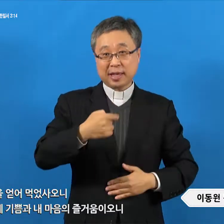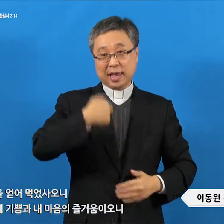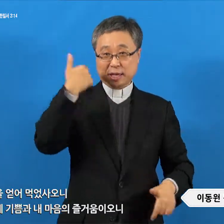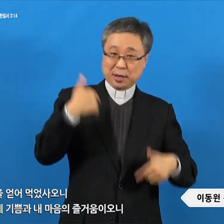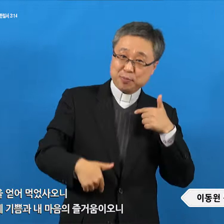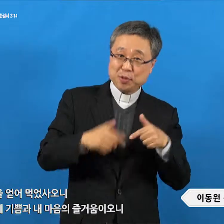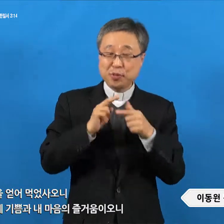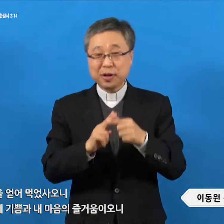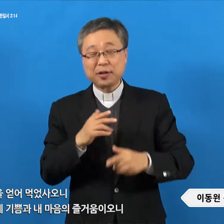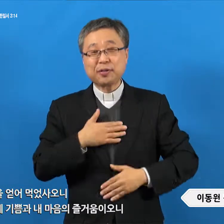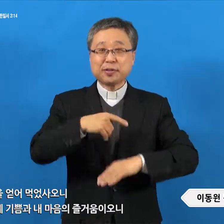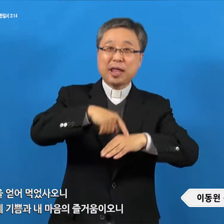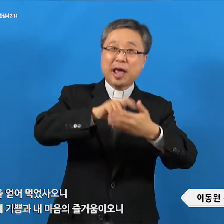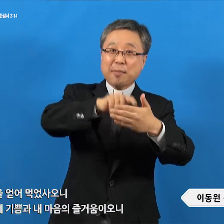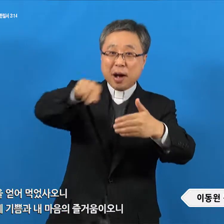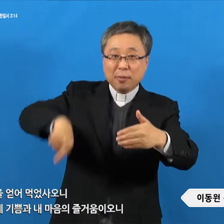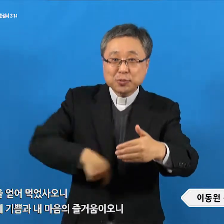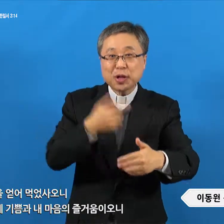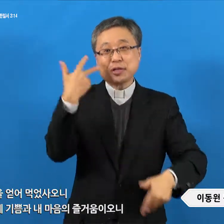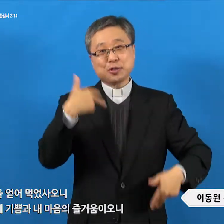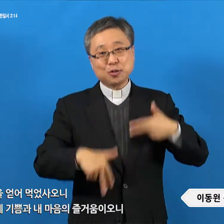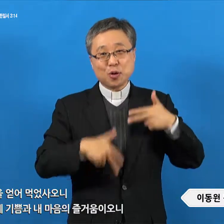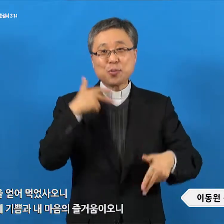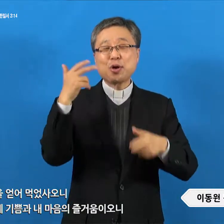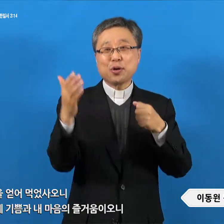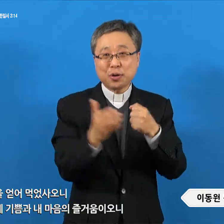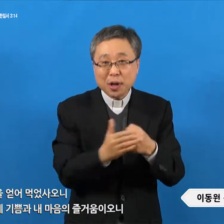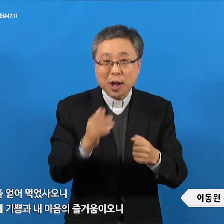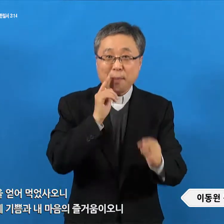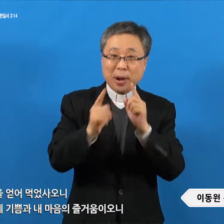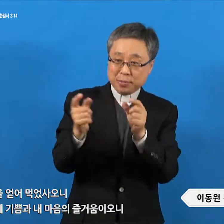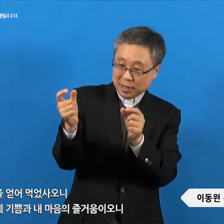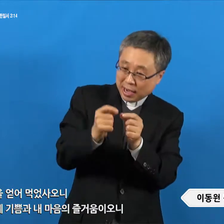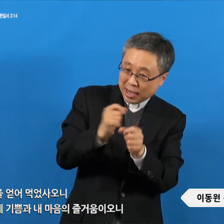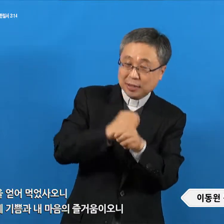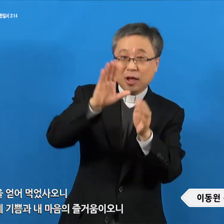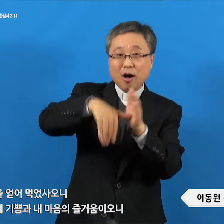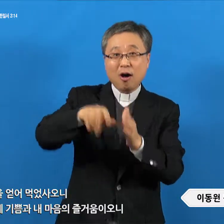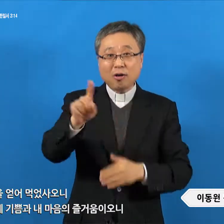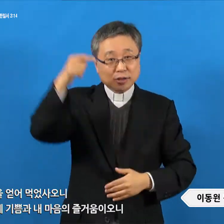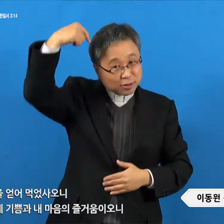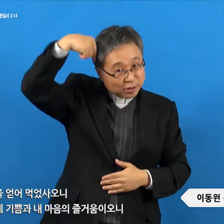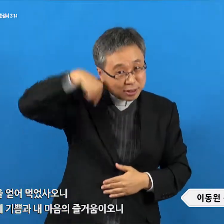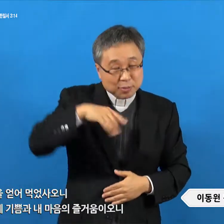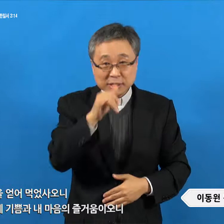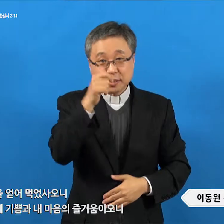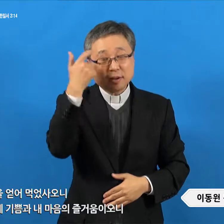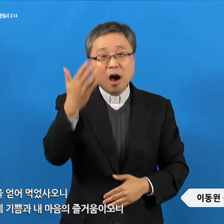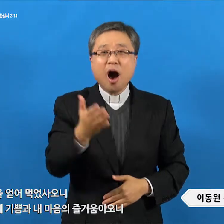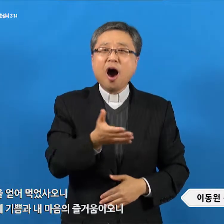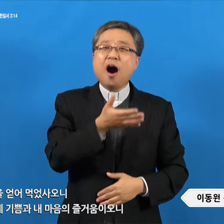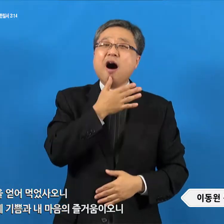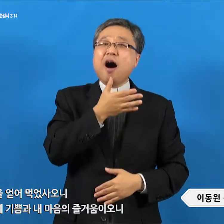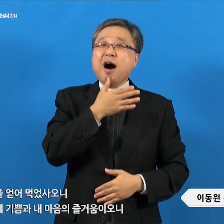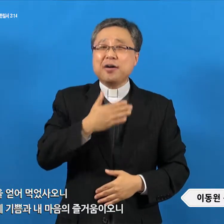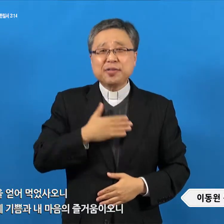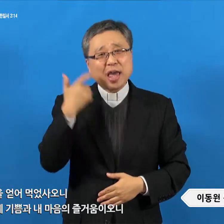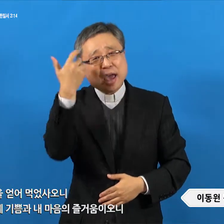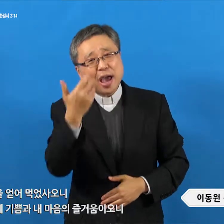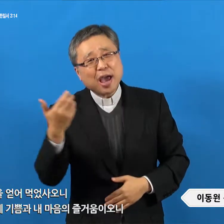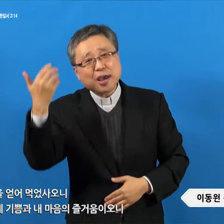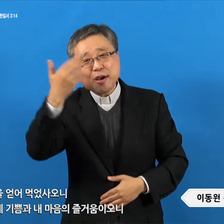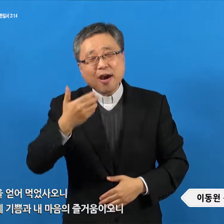기쁨과 내 마음의 즐거움이오니. 말씀을 가까이 할 때 어떤 느낌이 드십니까? 내